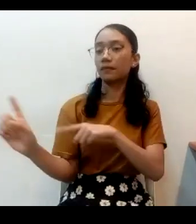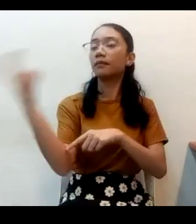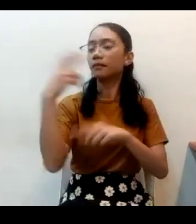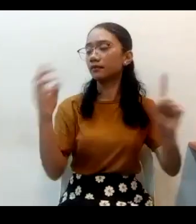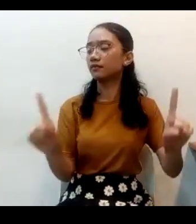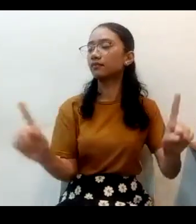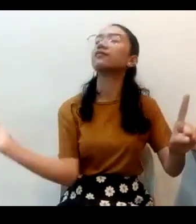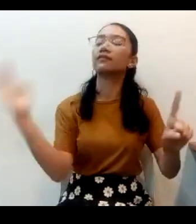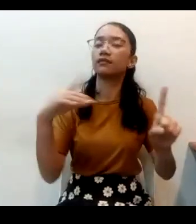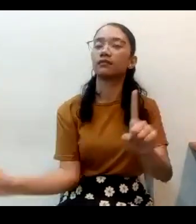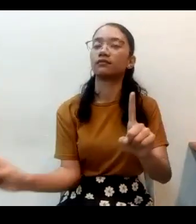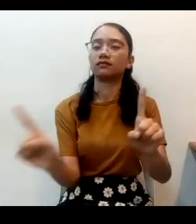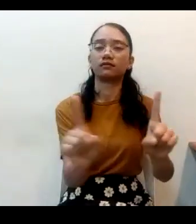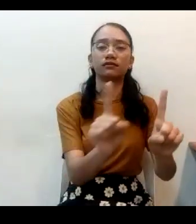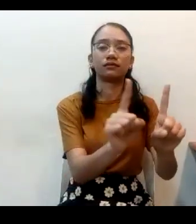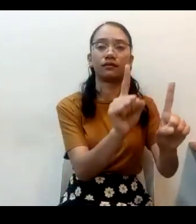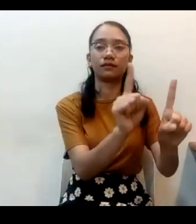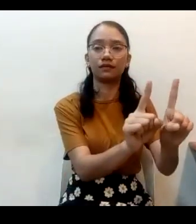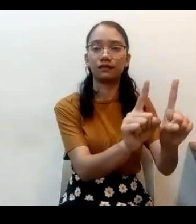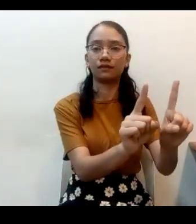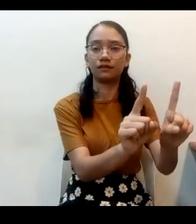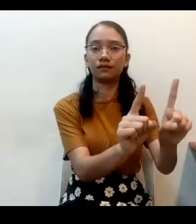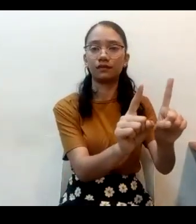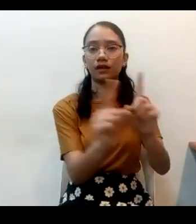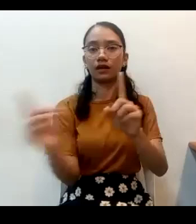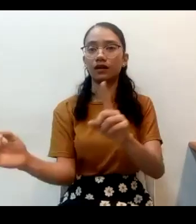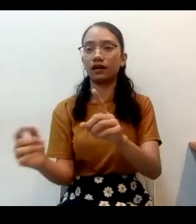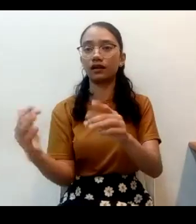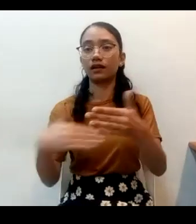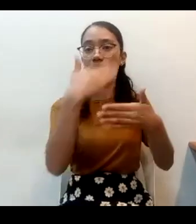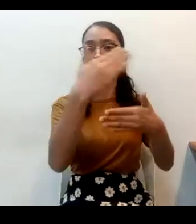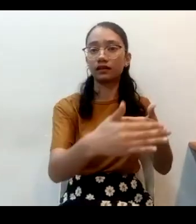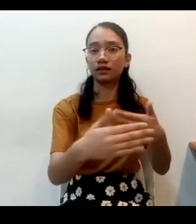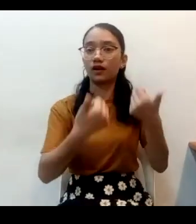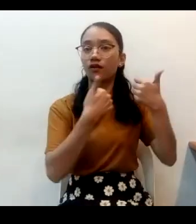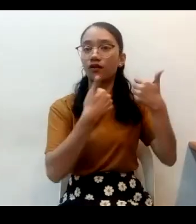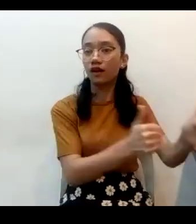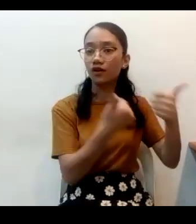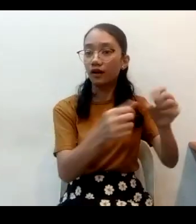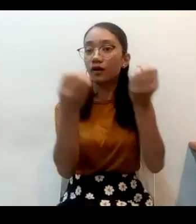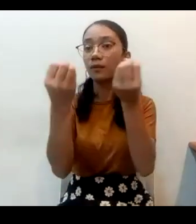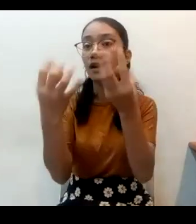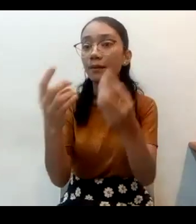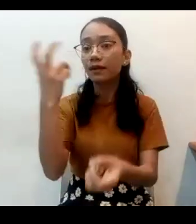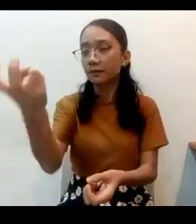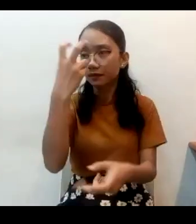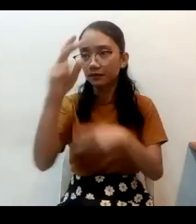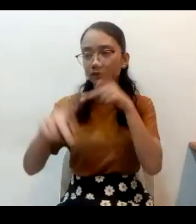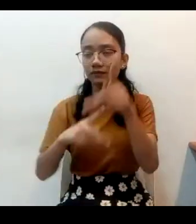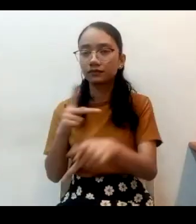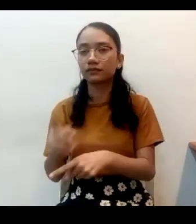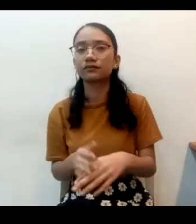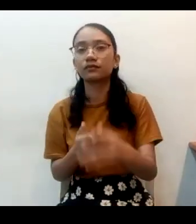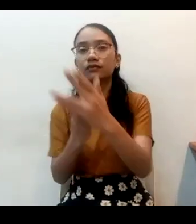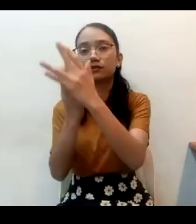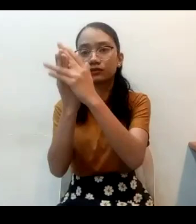bulag. Another blind follow the other blind, and through the light of